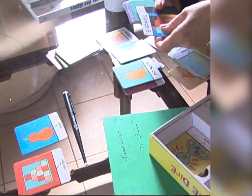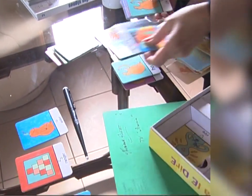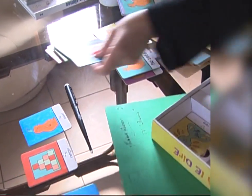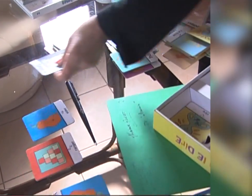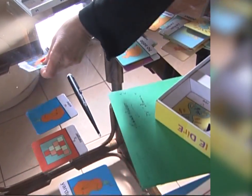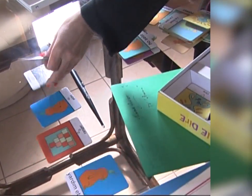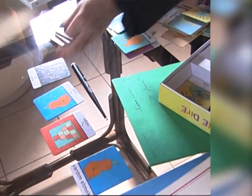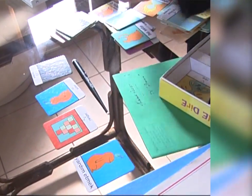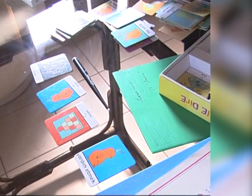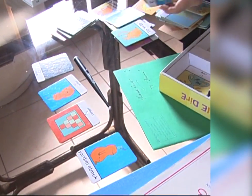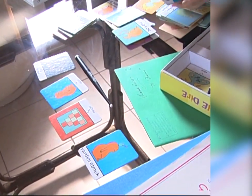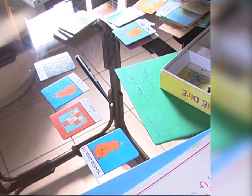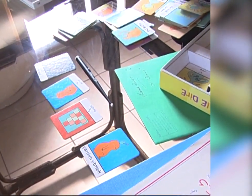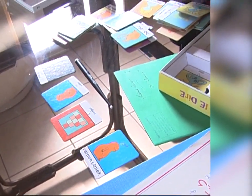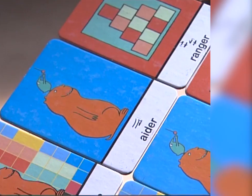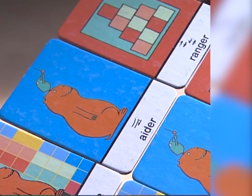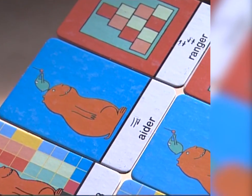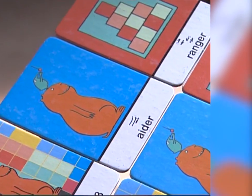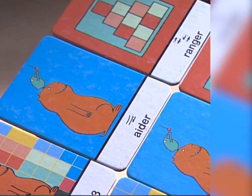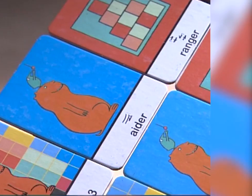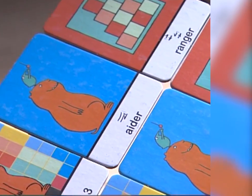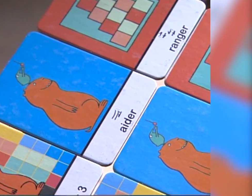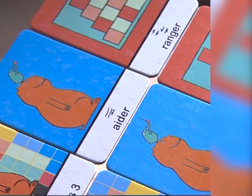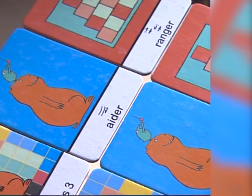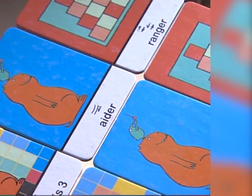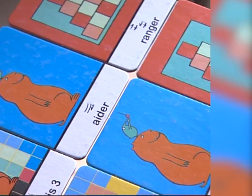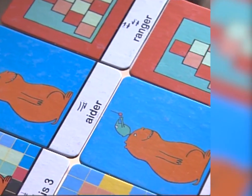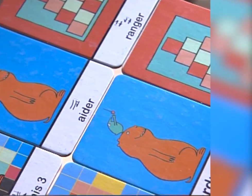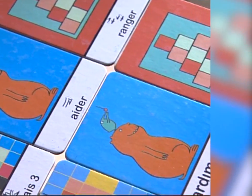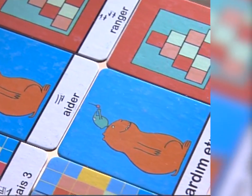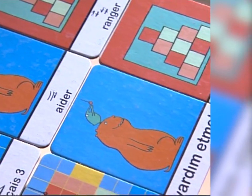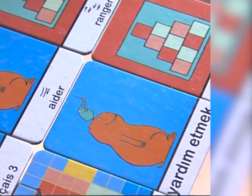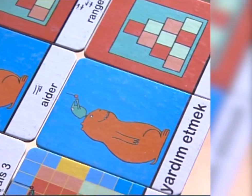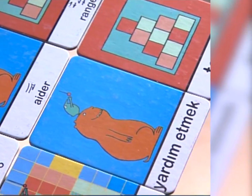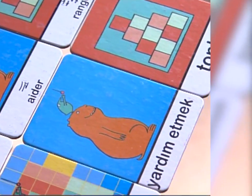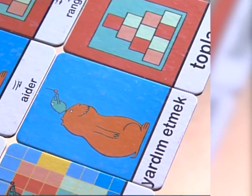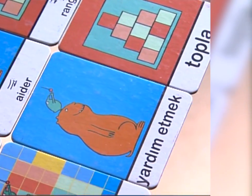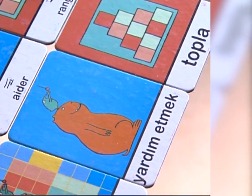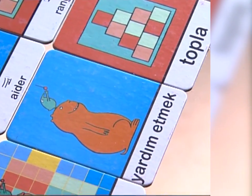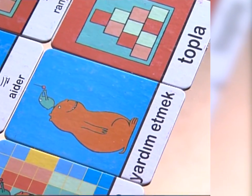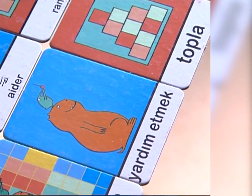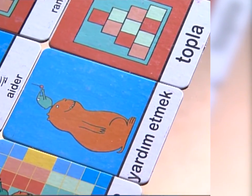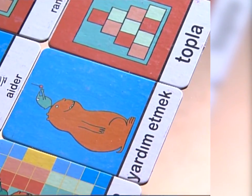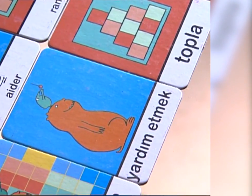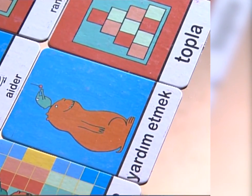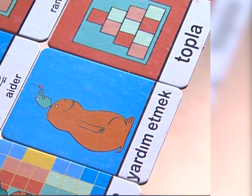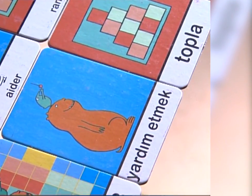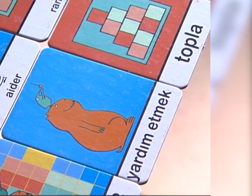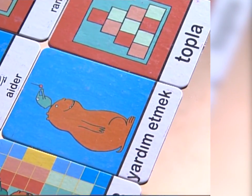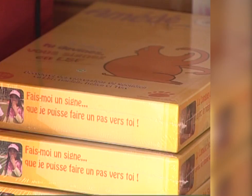et puis peut-être qu'un jour j'aurai un sourd, puisqu'ils sont obligés d'aller à l'école maintenant. L'intégration oblige, hein, l'intégration. Donc, moi